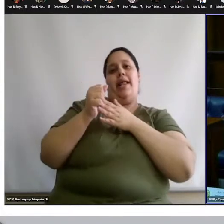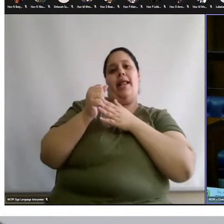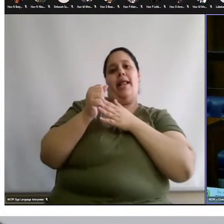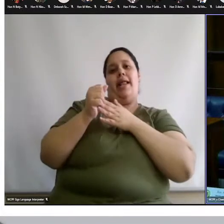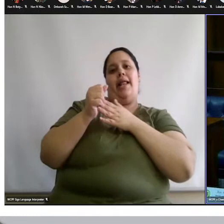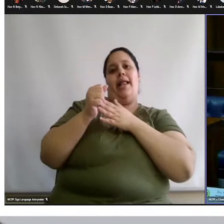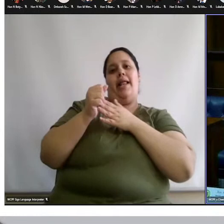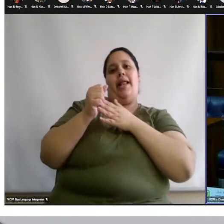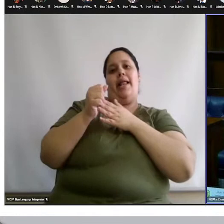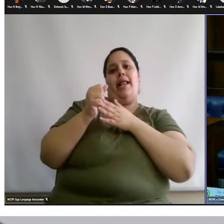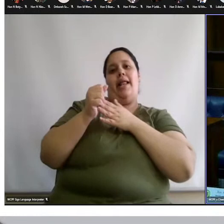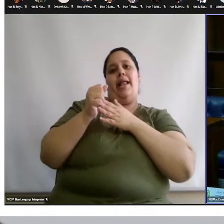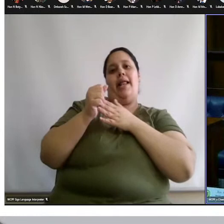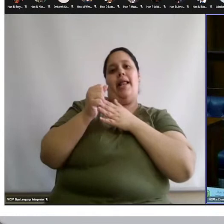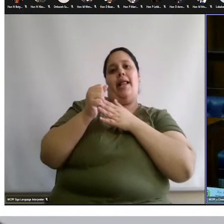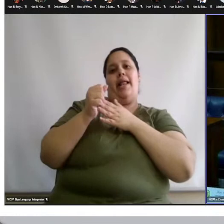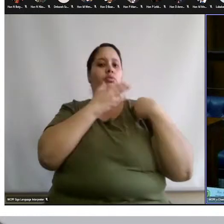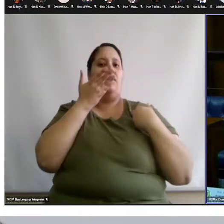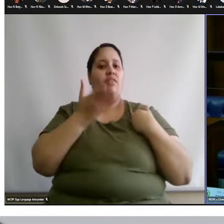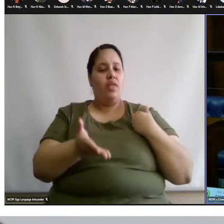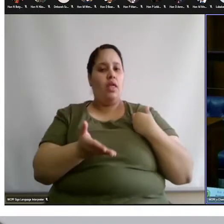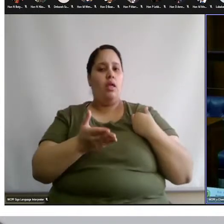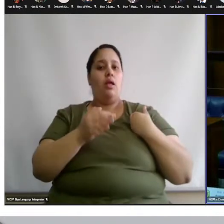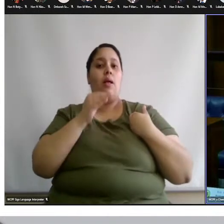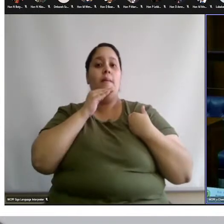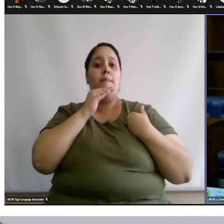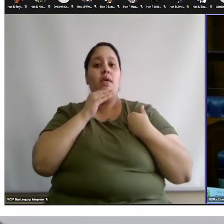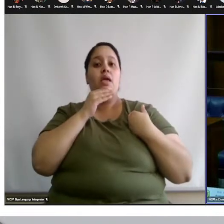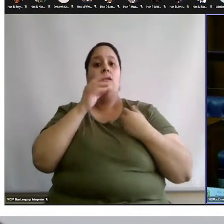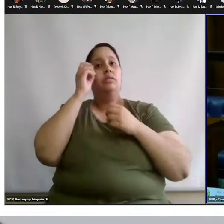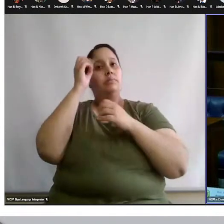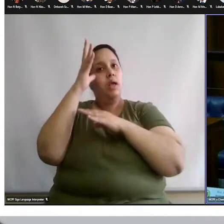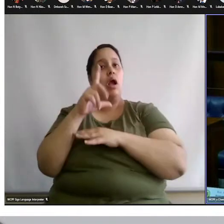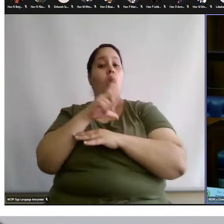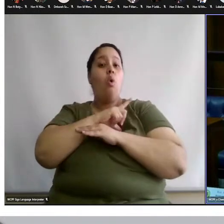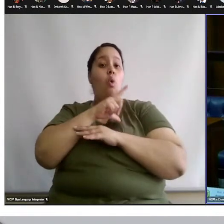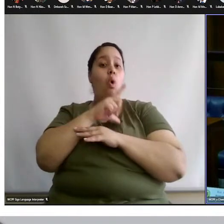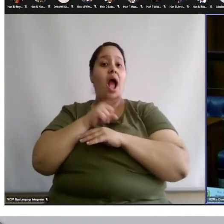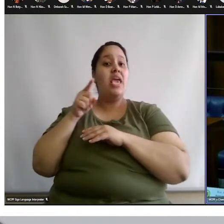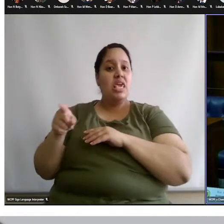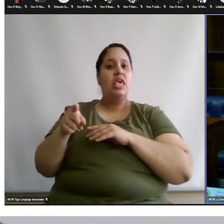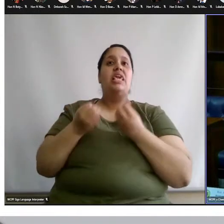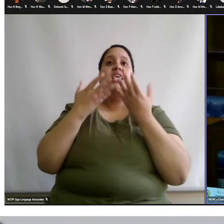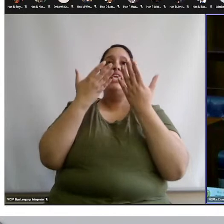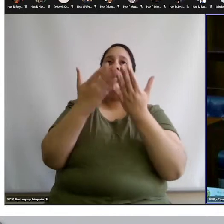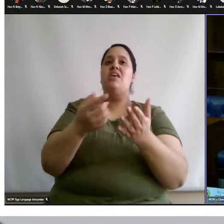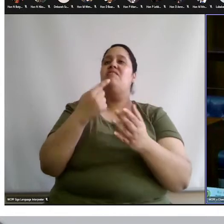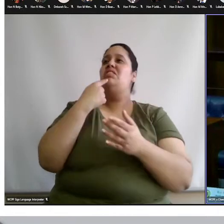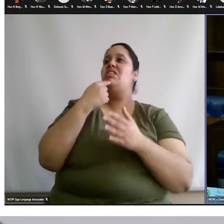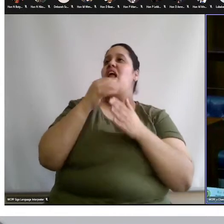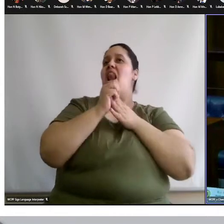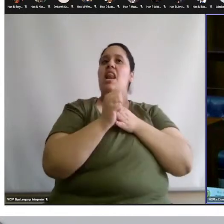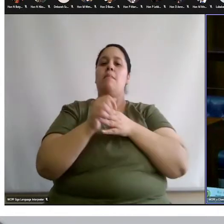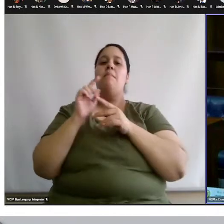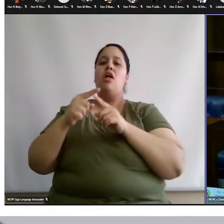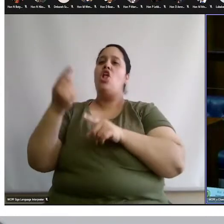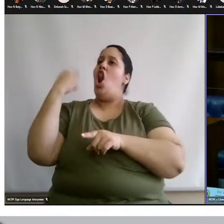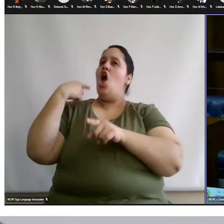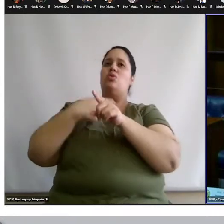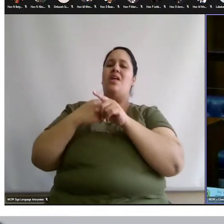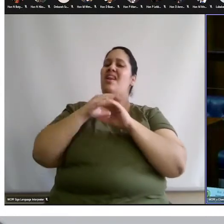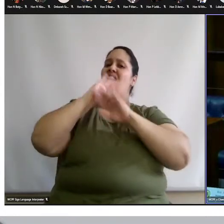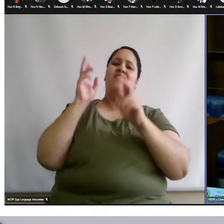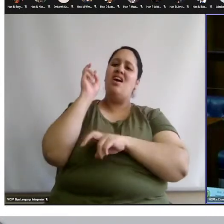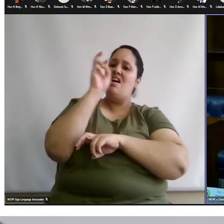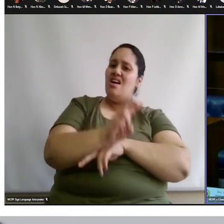ignoreer in Beaufort West en dan gaan weer chaos wees, agbare speaker, want hy gee voor van leierskap. Hy was laas by 'n kongres in